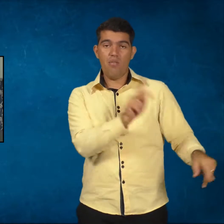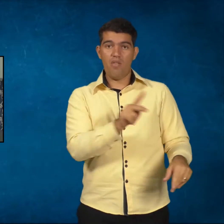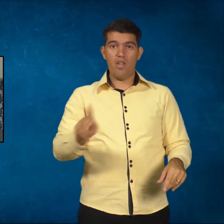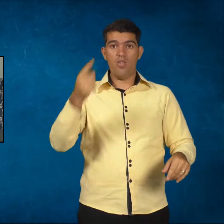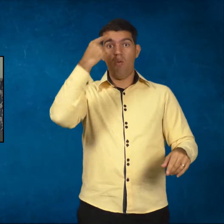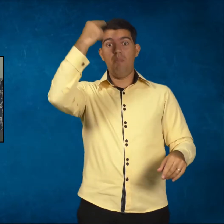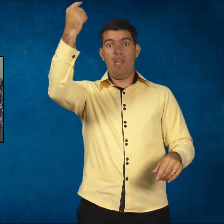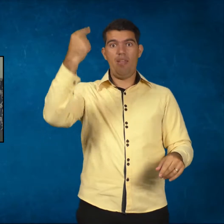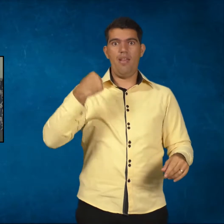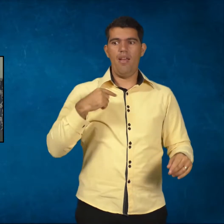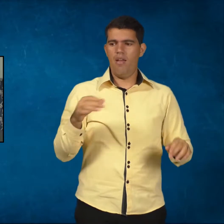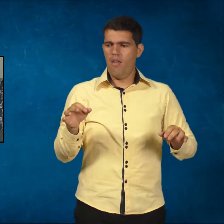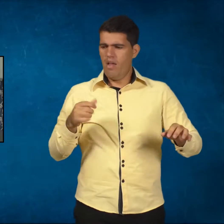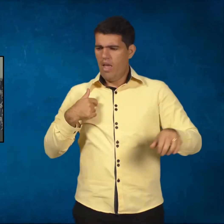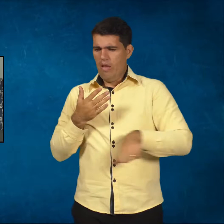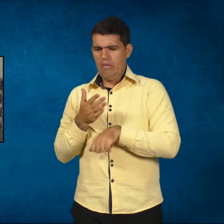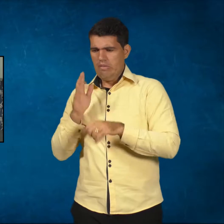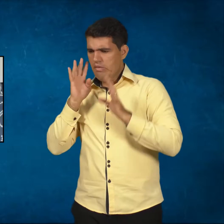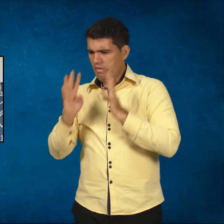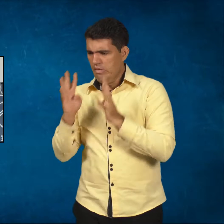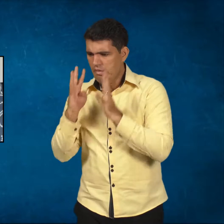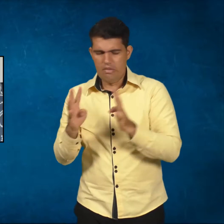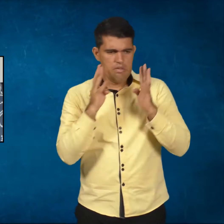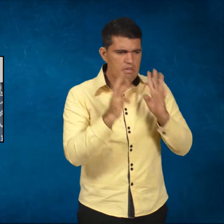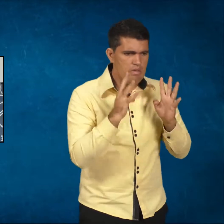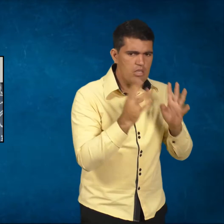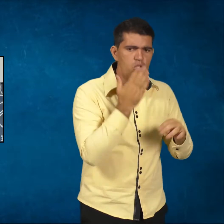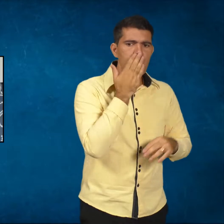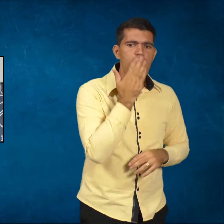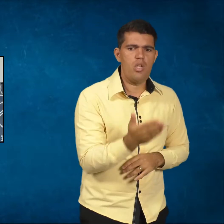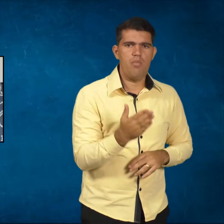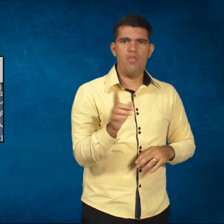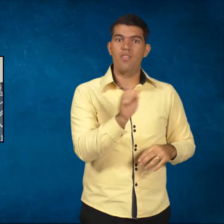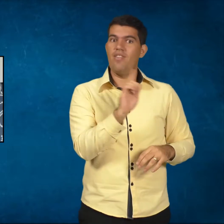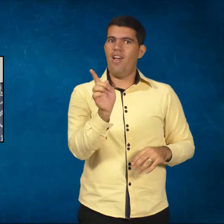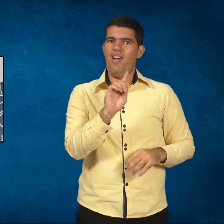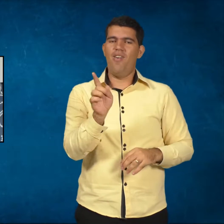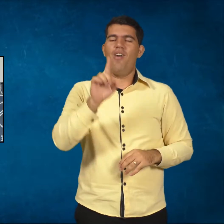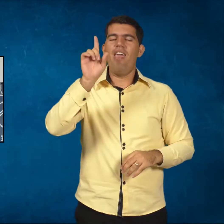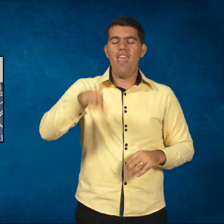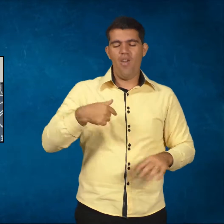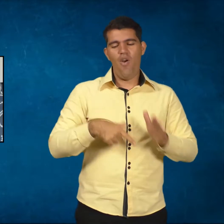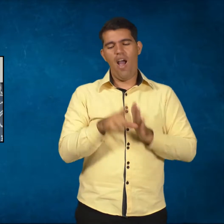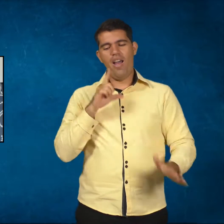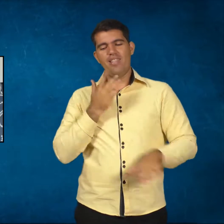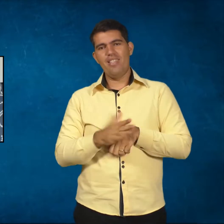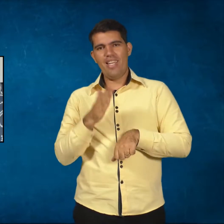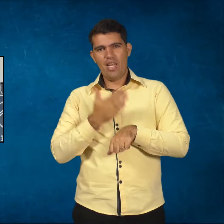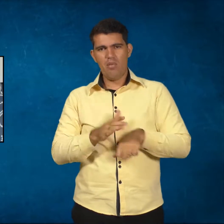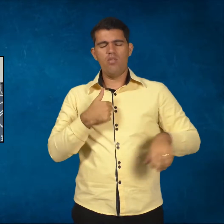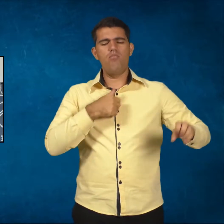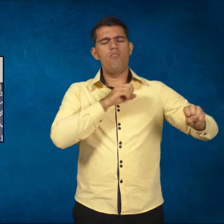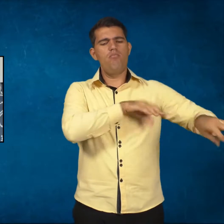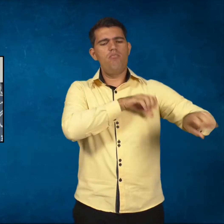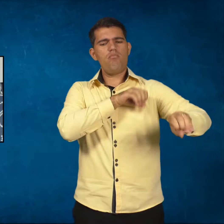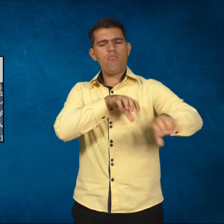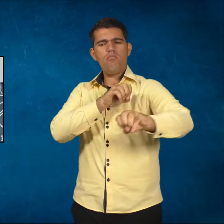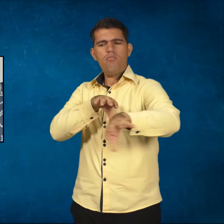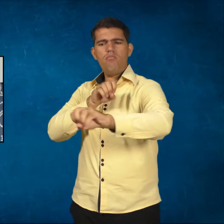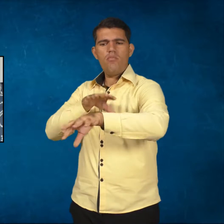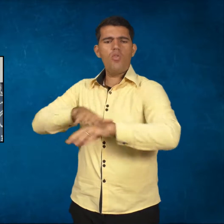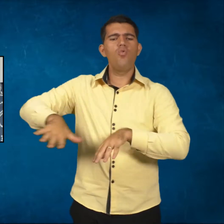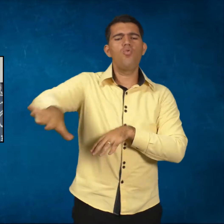em cada síndrome, em cada deficiência. Ele tem que estar preparado para ministrar uma sala